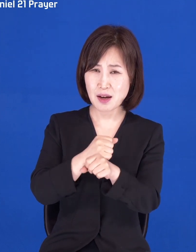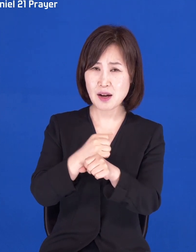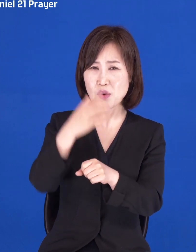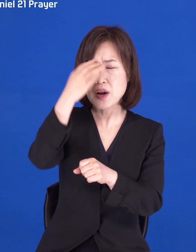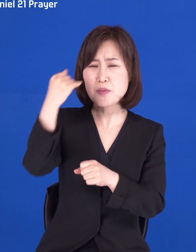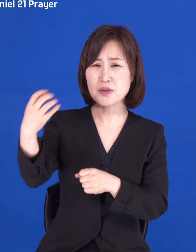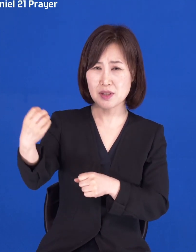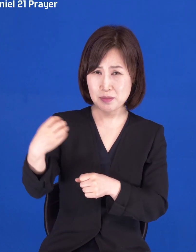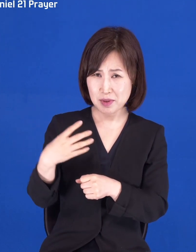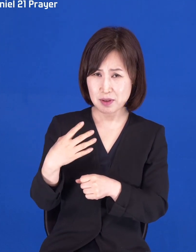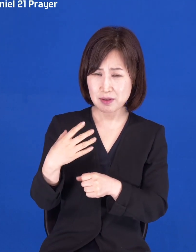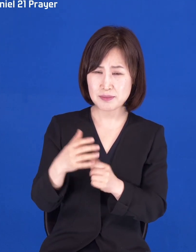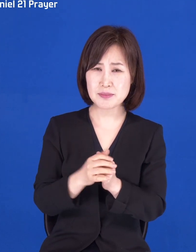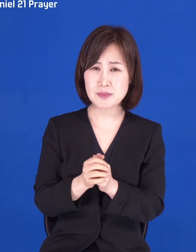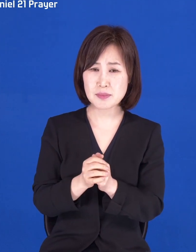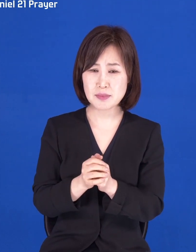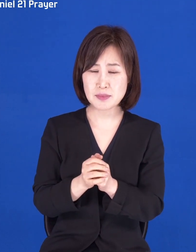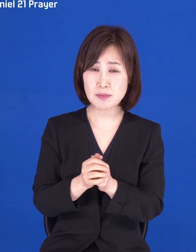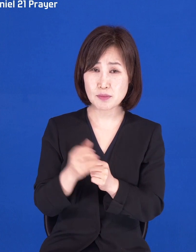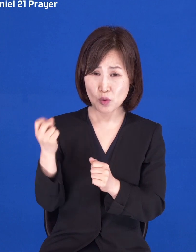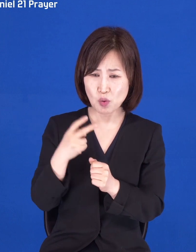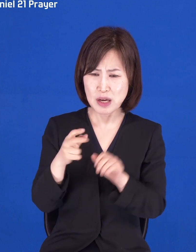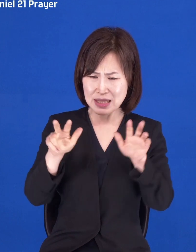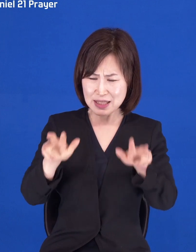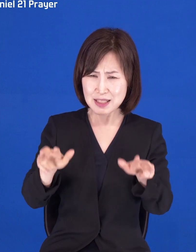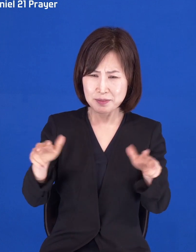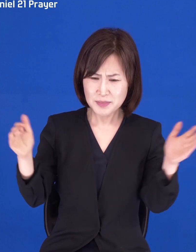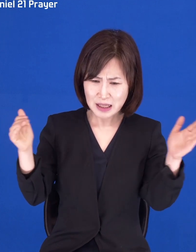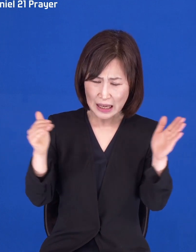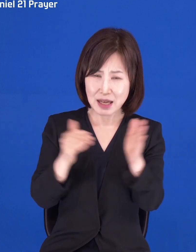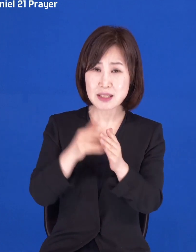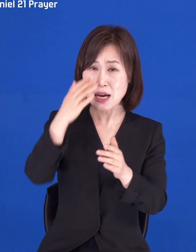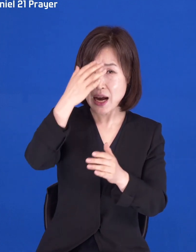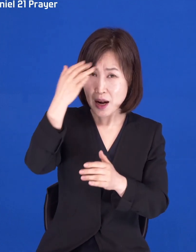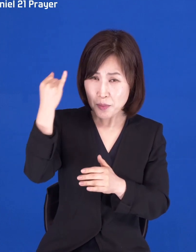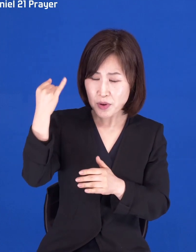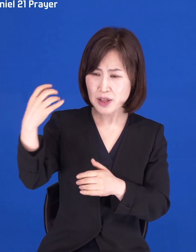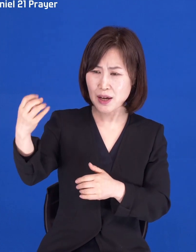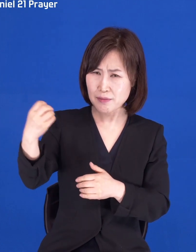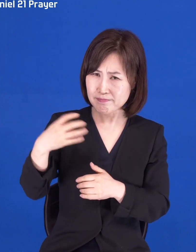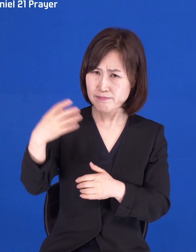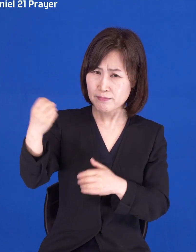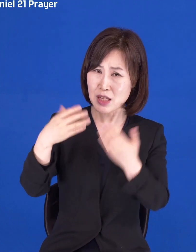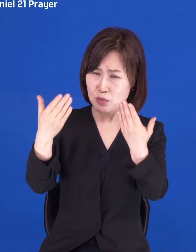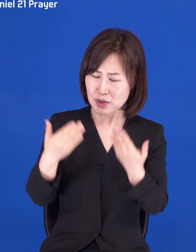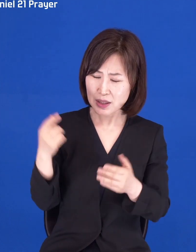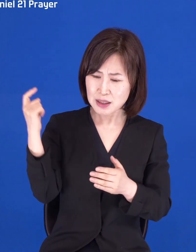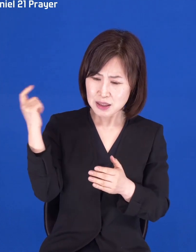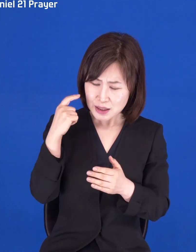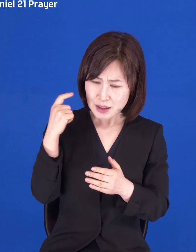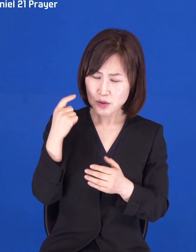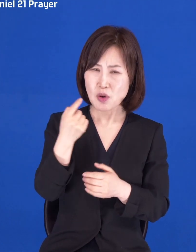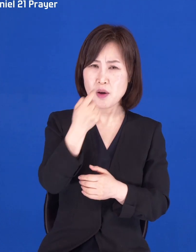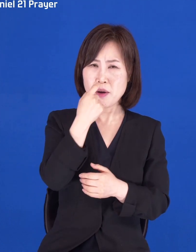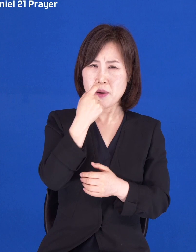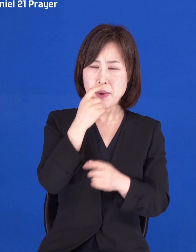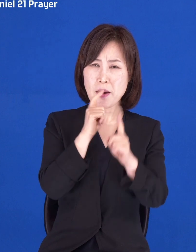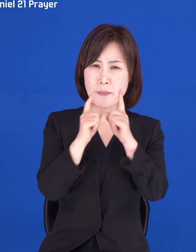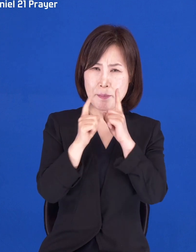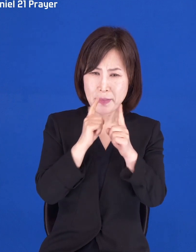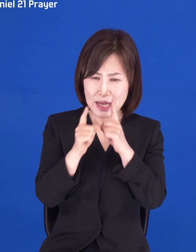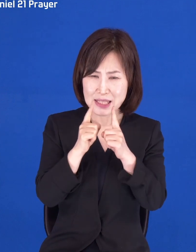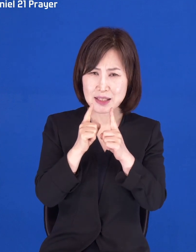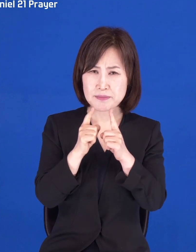저희들에게 지금까지 할머니를 통해서 듣고 배웠던 모든 말씀과